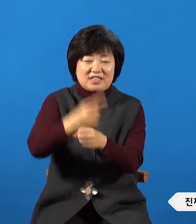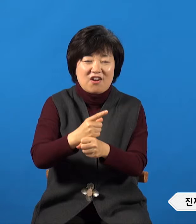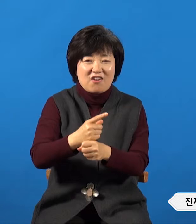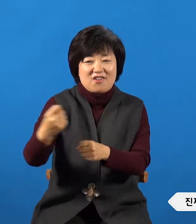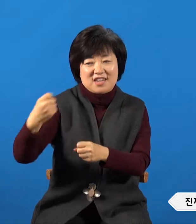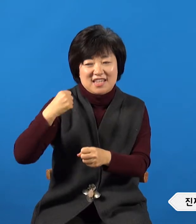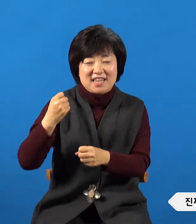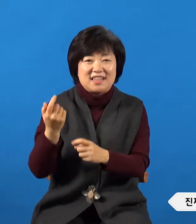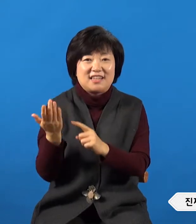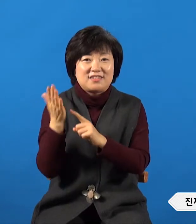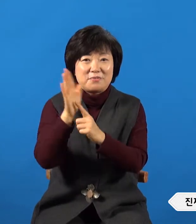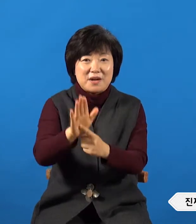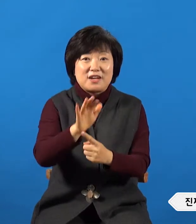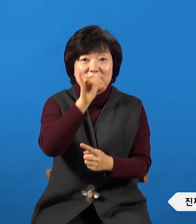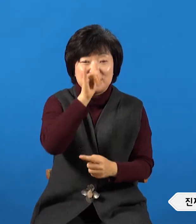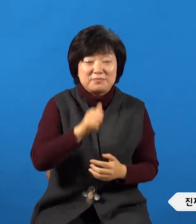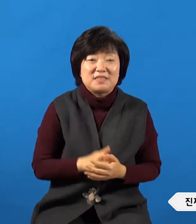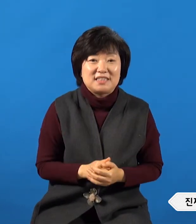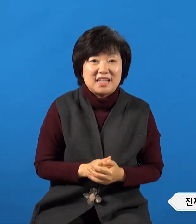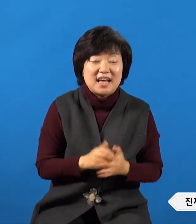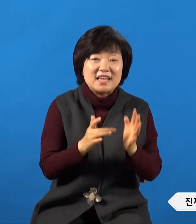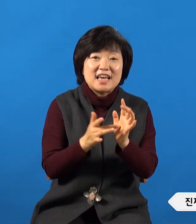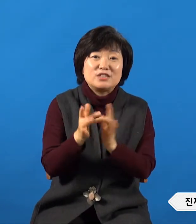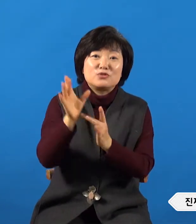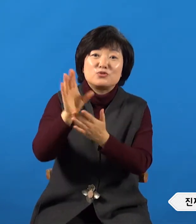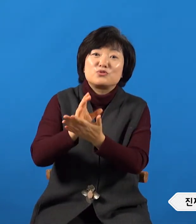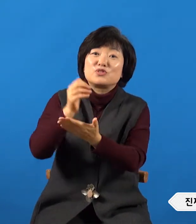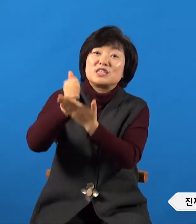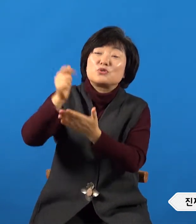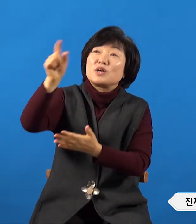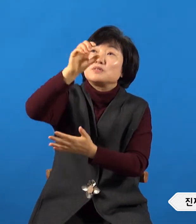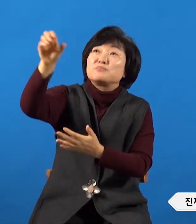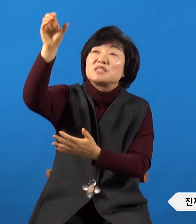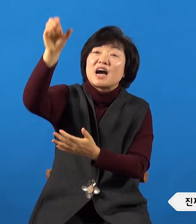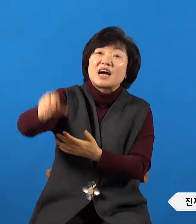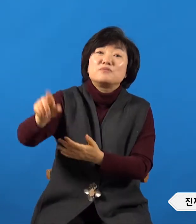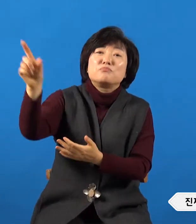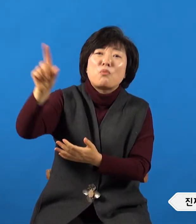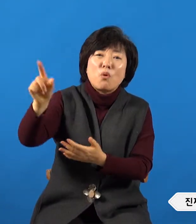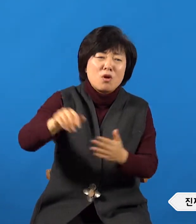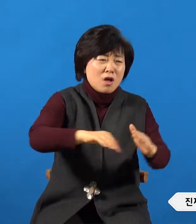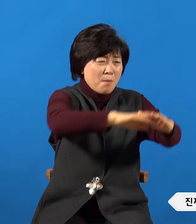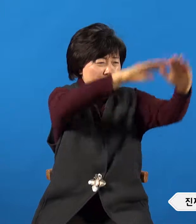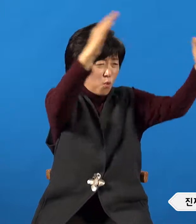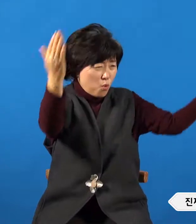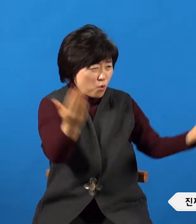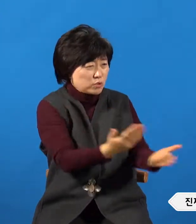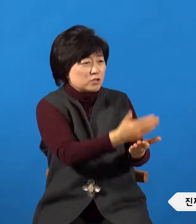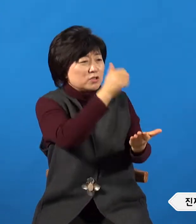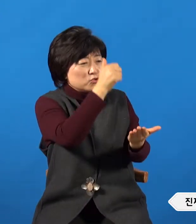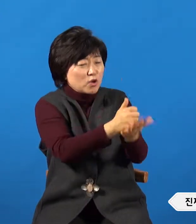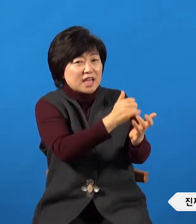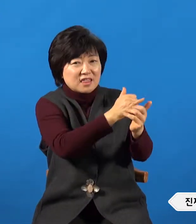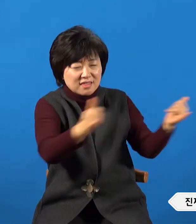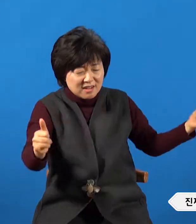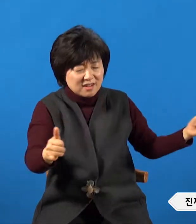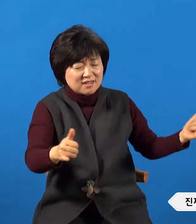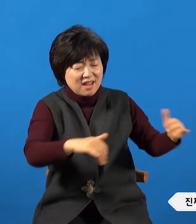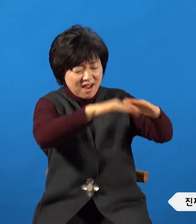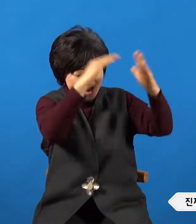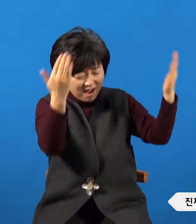있음을 말씀하고 있습니다. 그래서 예수 그리스도의 십자가는 모든 죄인들을 다 포용하지